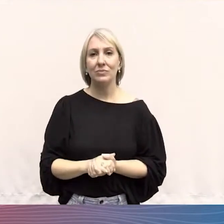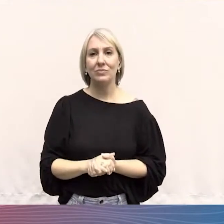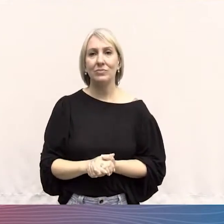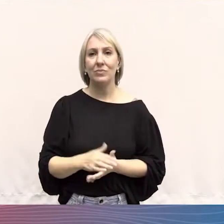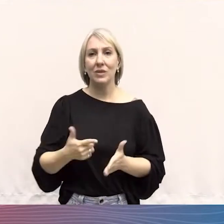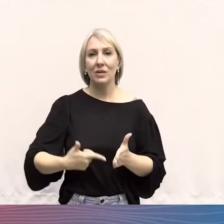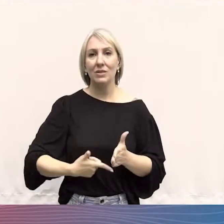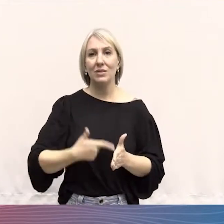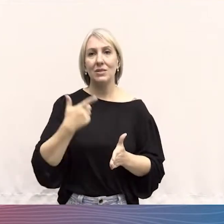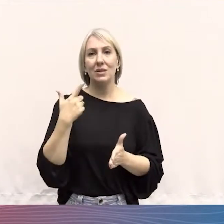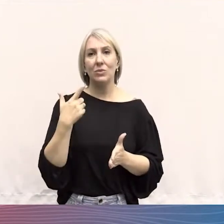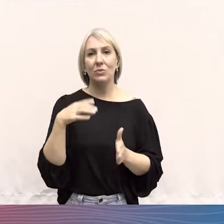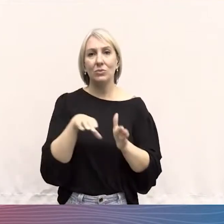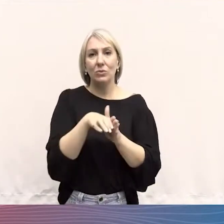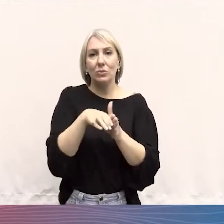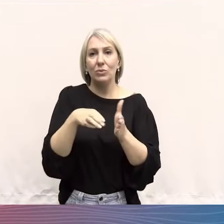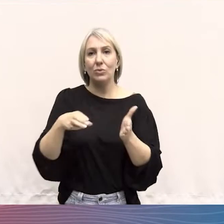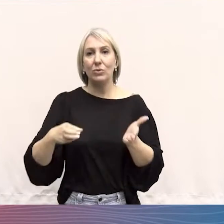segundo